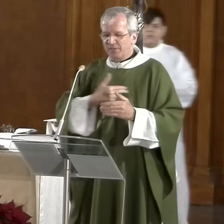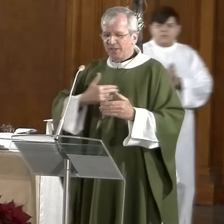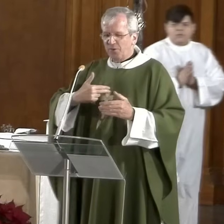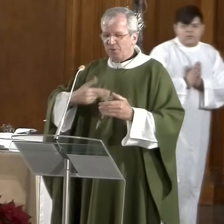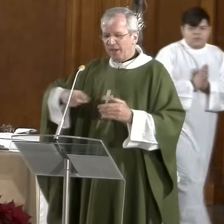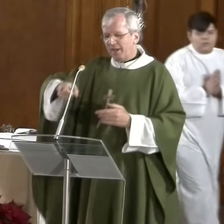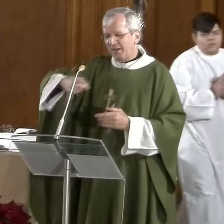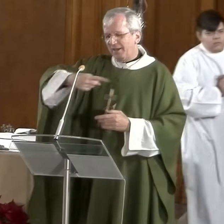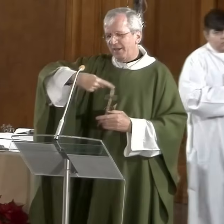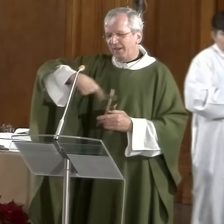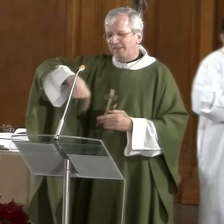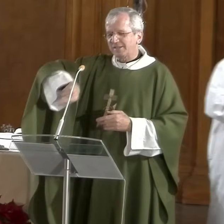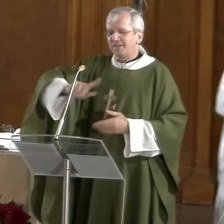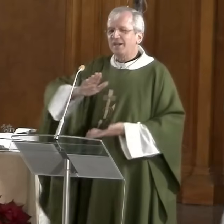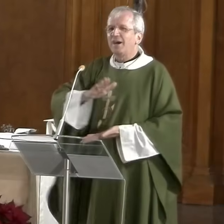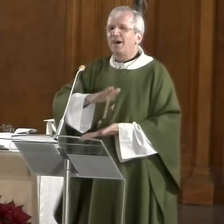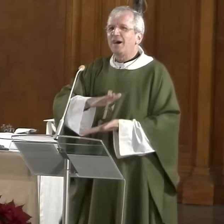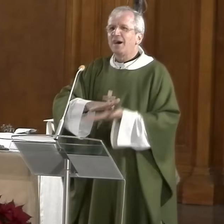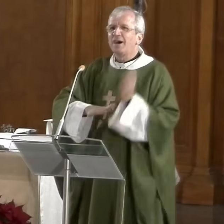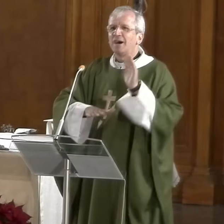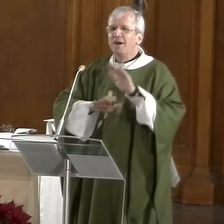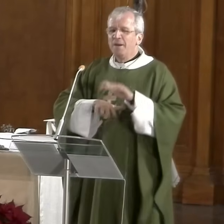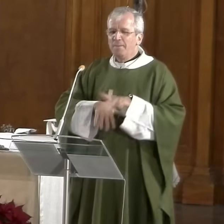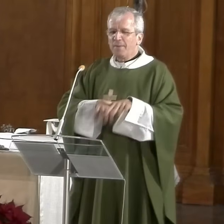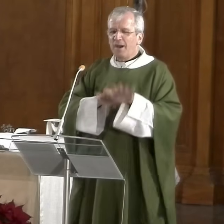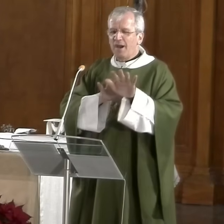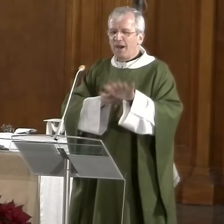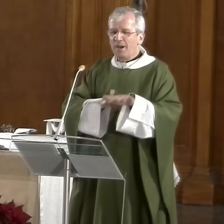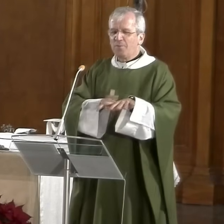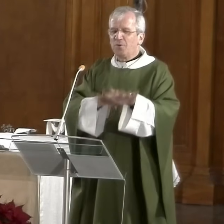miembros de una iglesia,